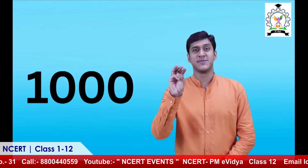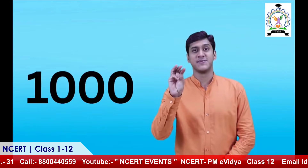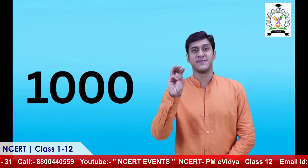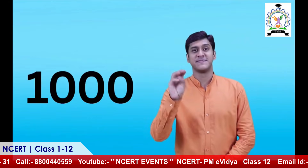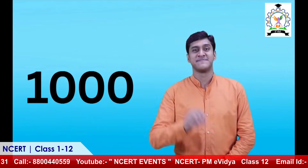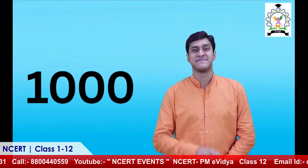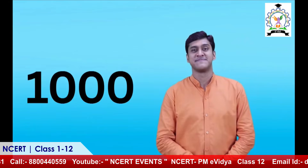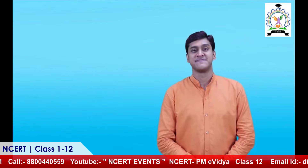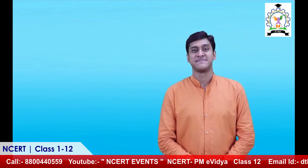1000